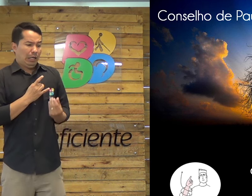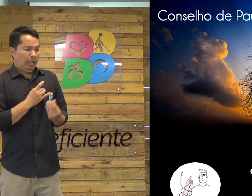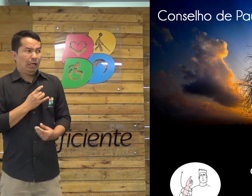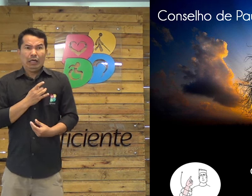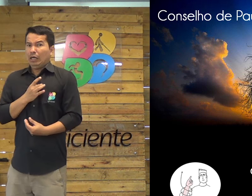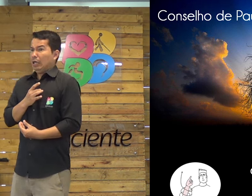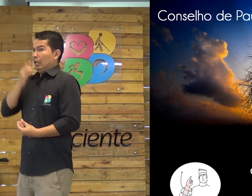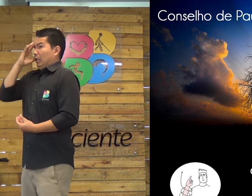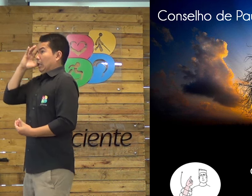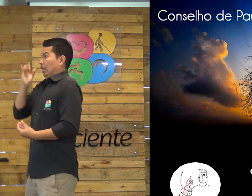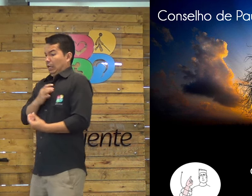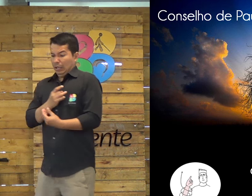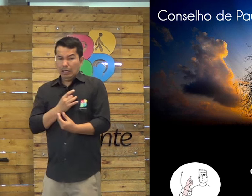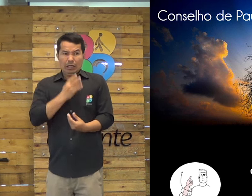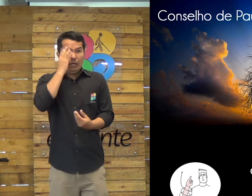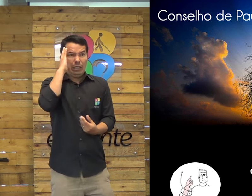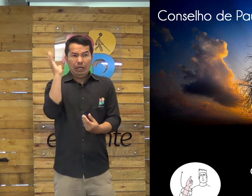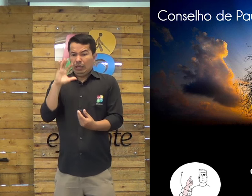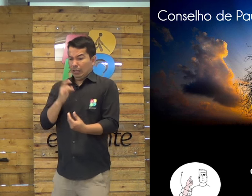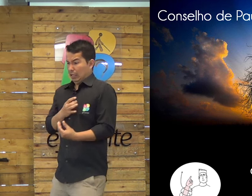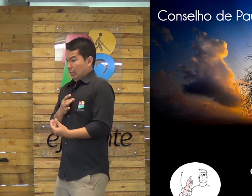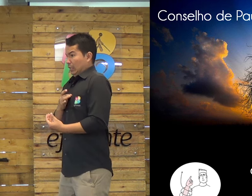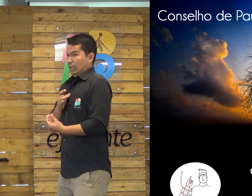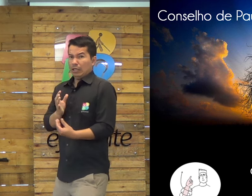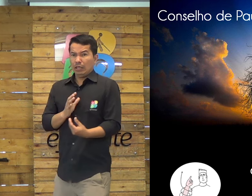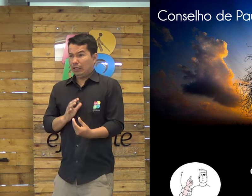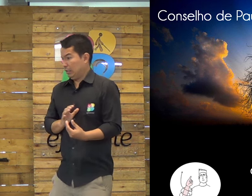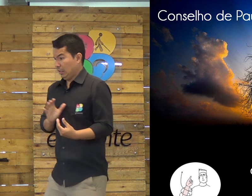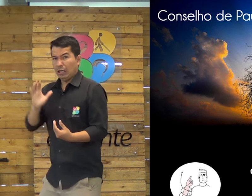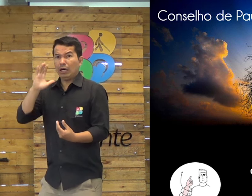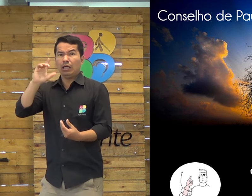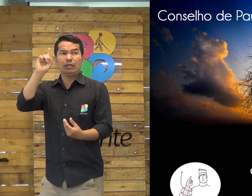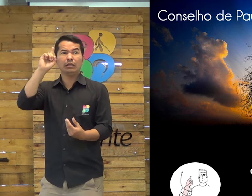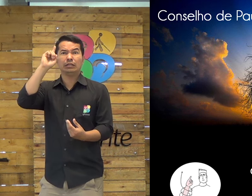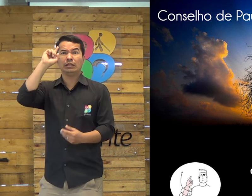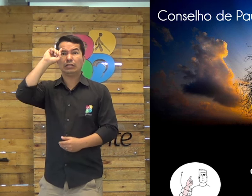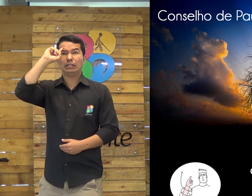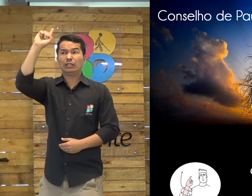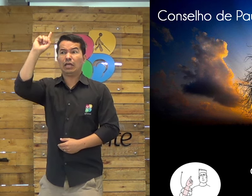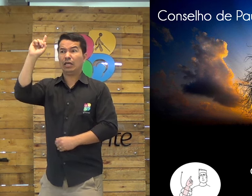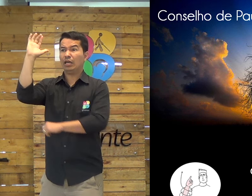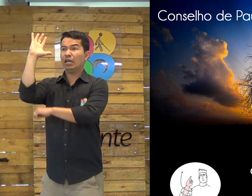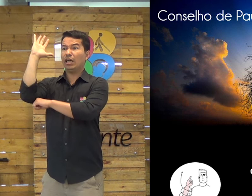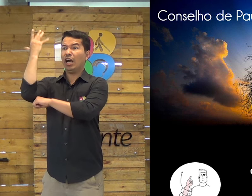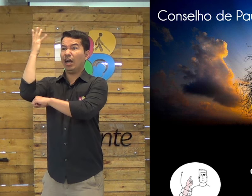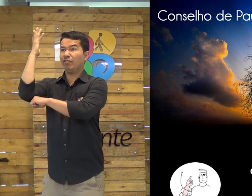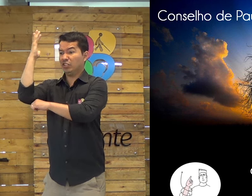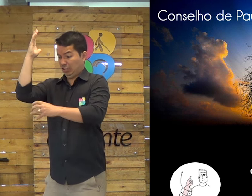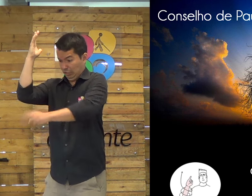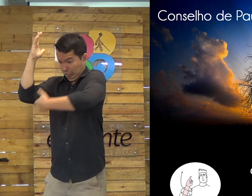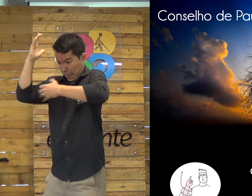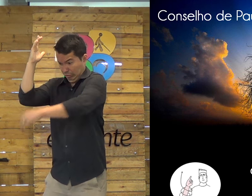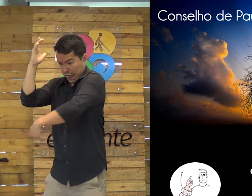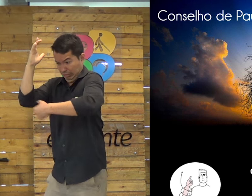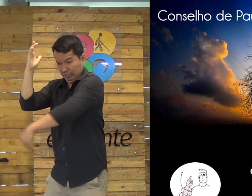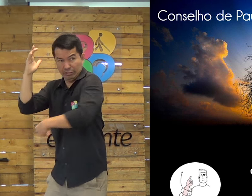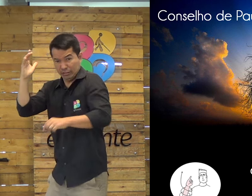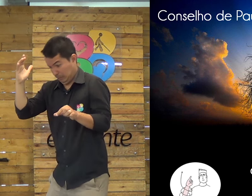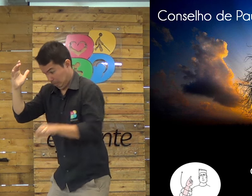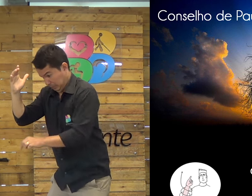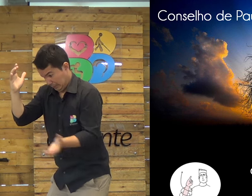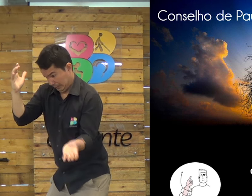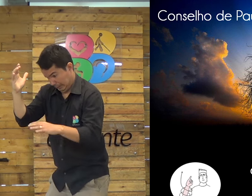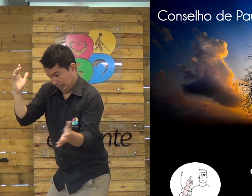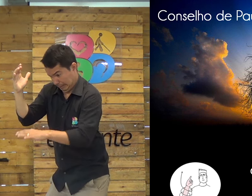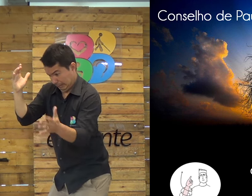Foi com tanto medo de perder aquele dinheiro que ficou, ai, o que eu faço agora? Ai, não, eu vou enterrar debaixo